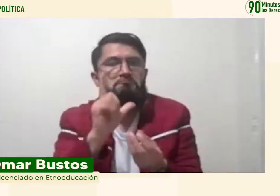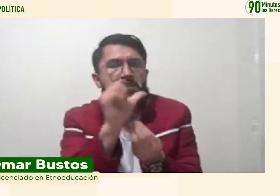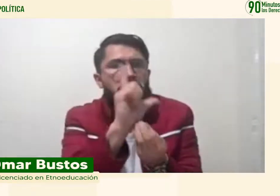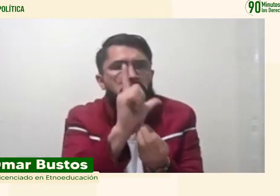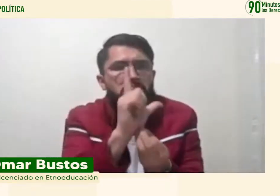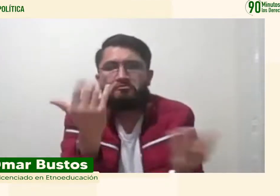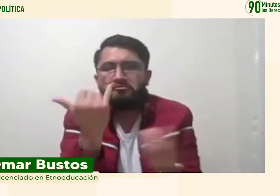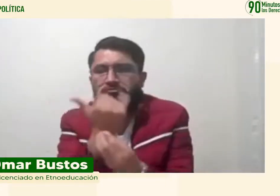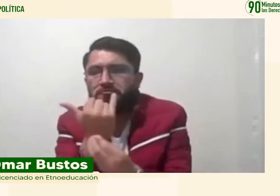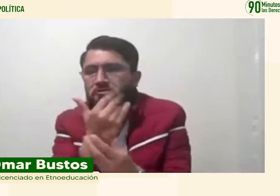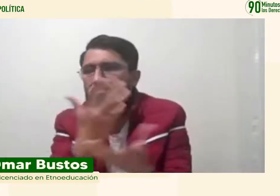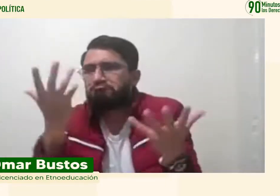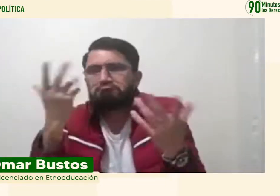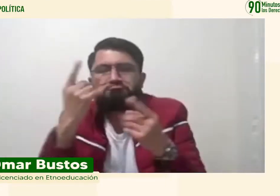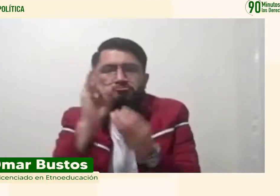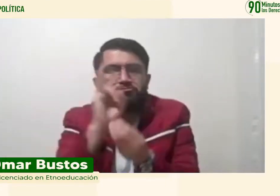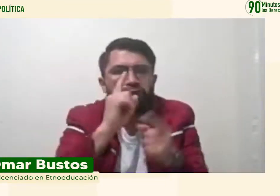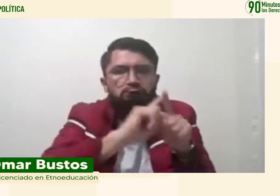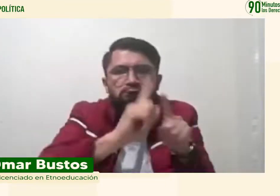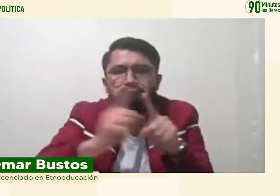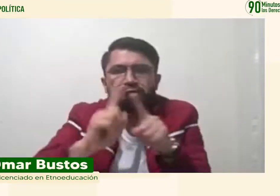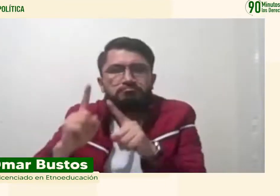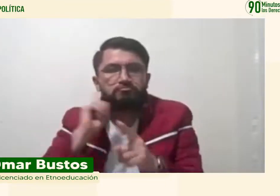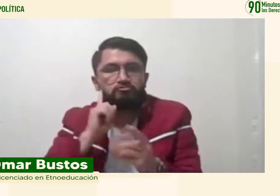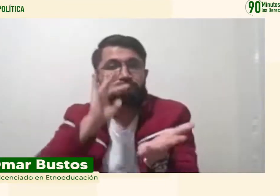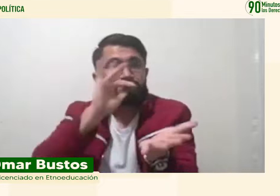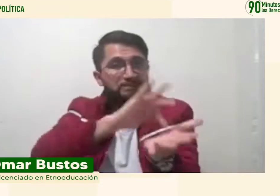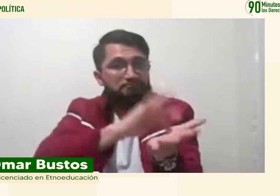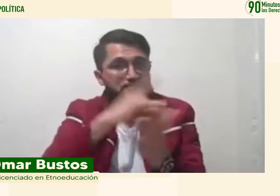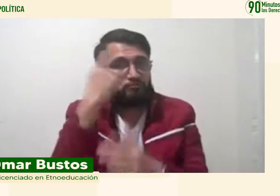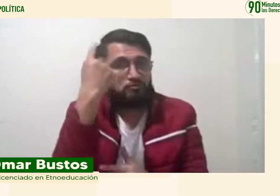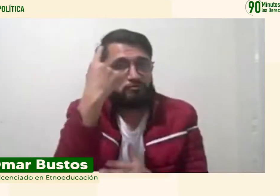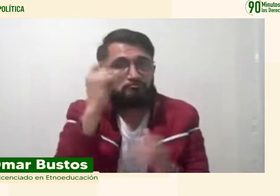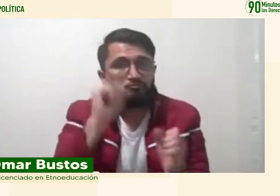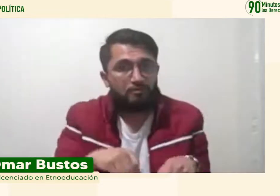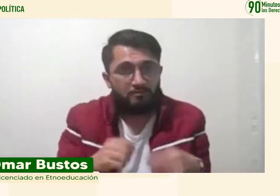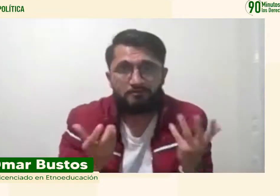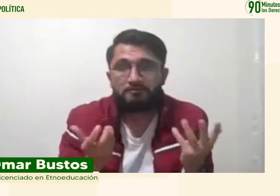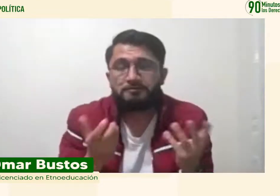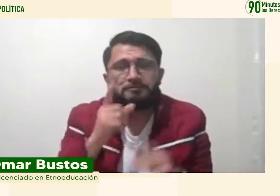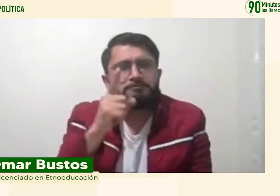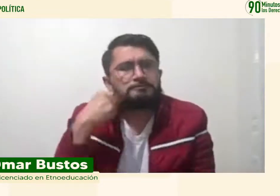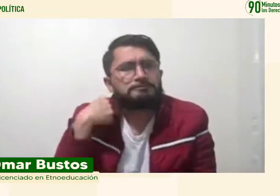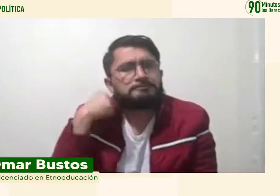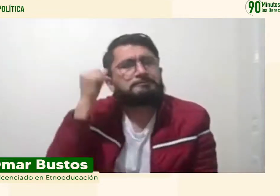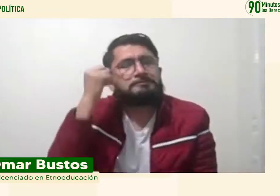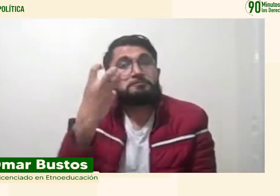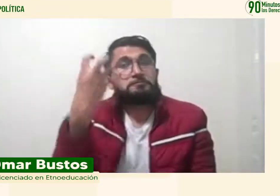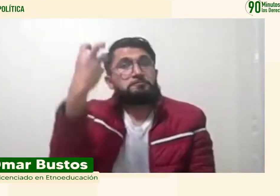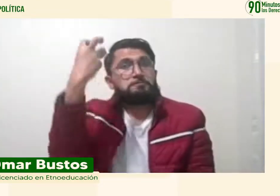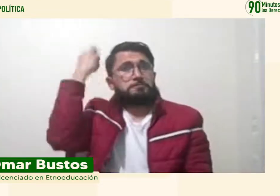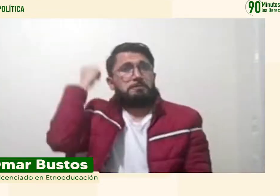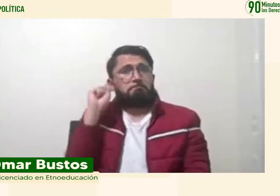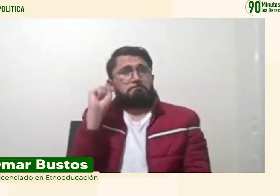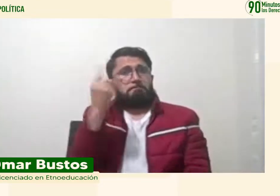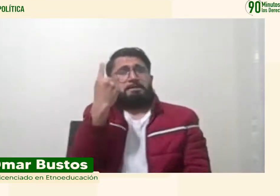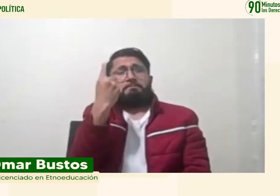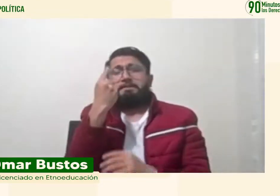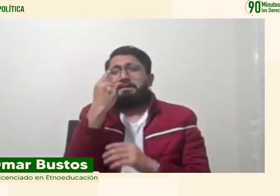apoyarlo con calidad partido liberal conservador bueno de todas las que hay pueden tener participación política